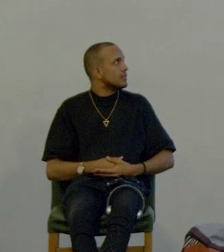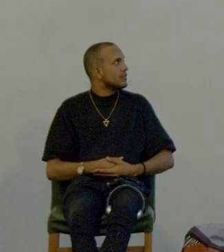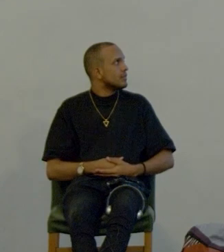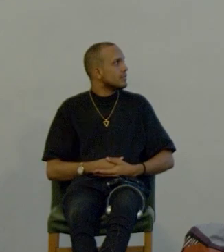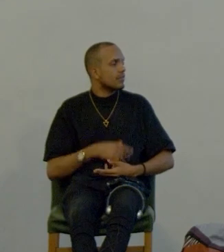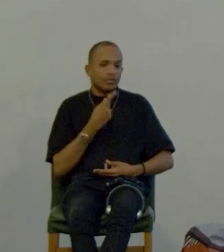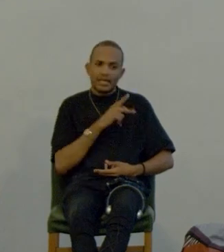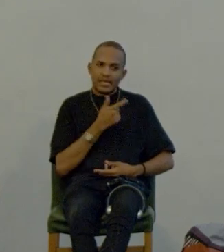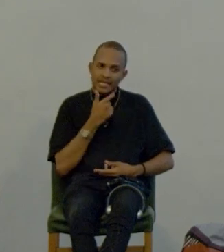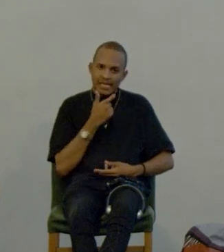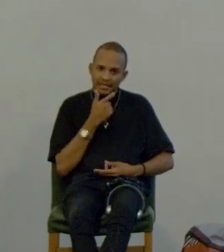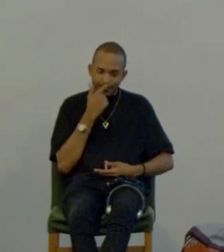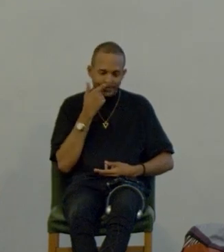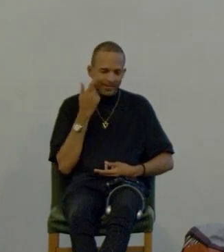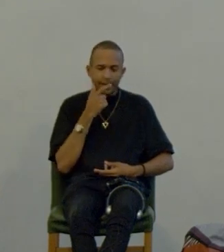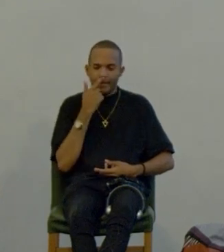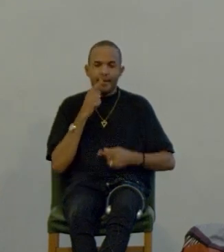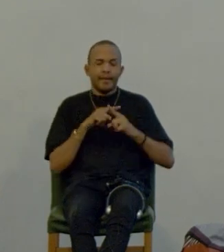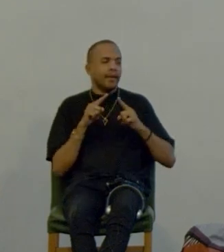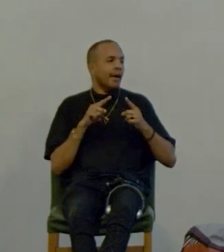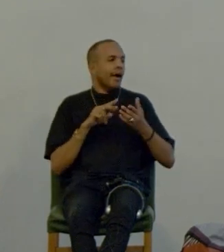Desculpe, isso aqui está em inglês, né? Eu